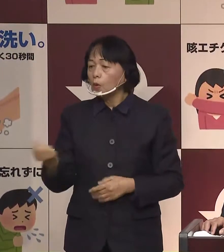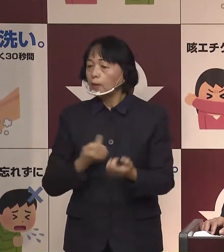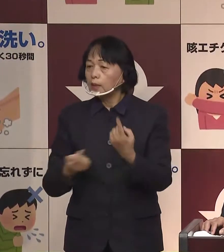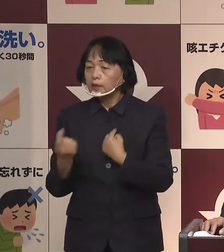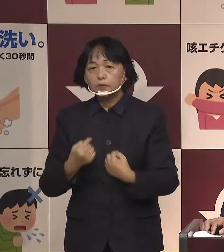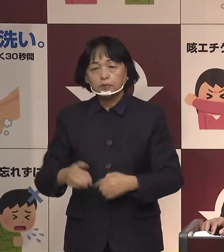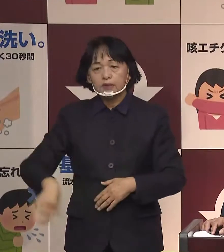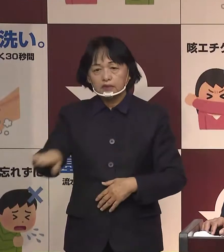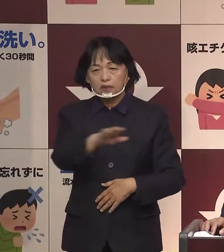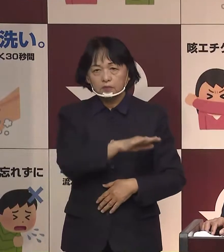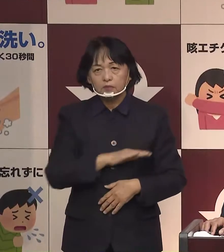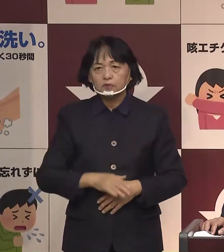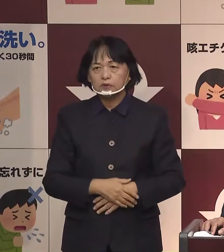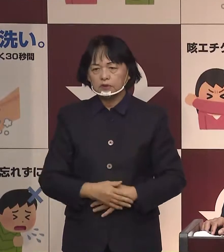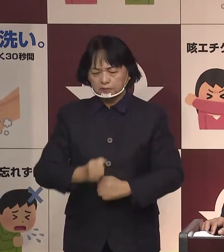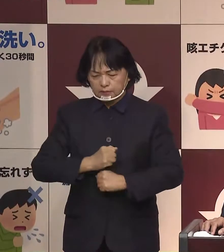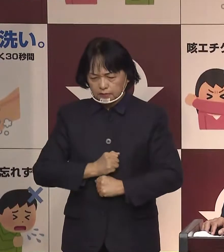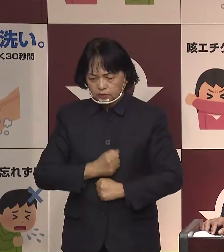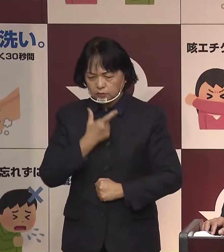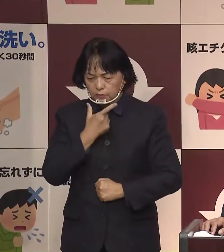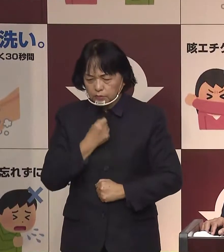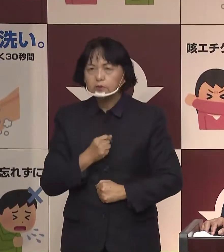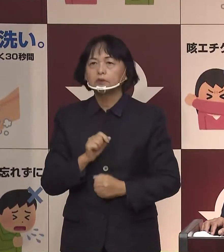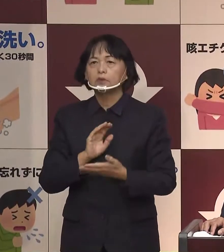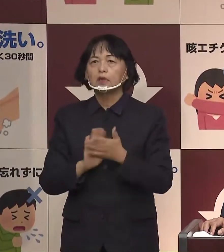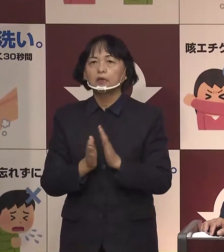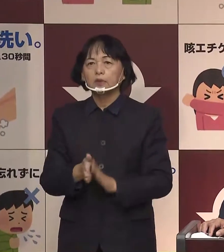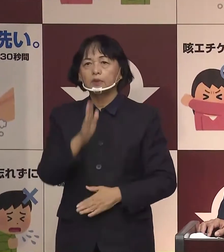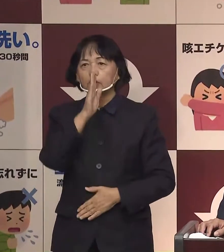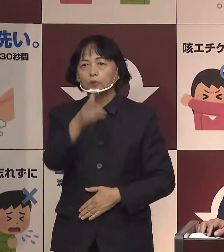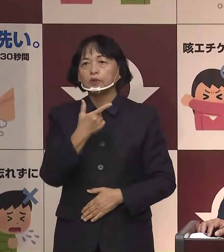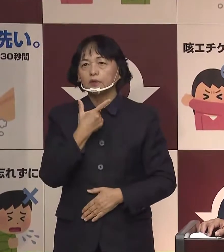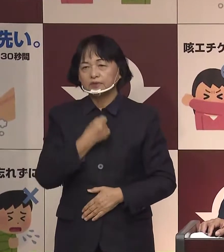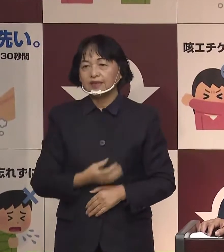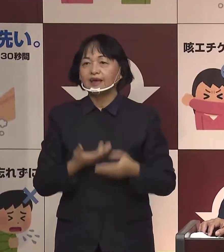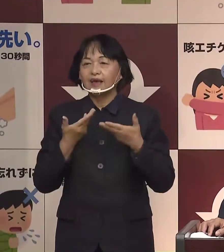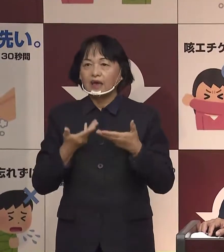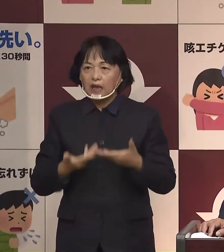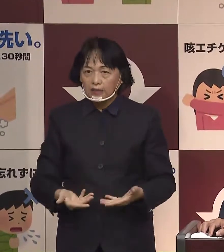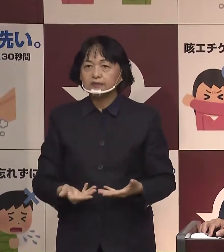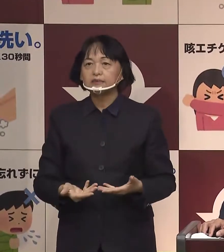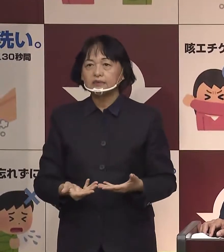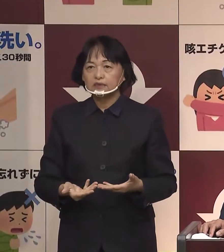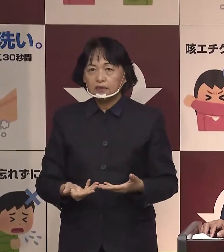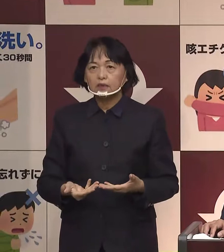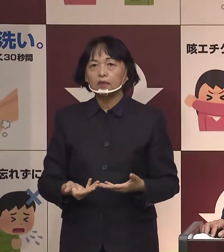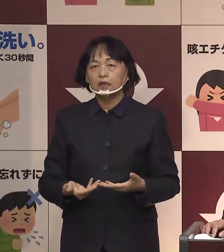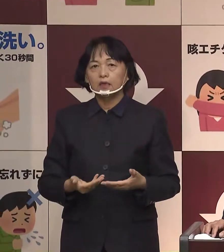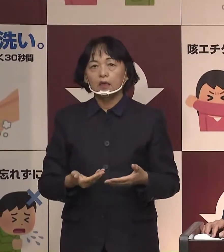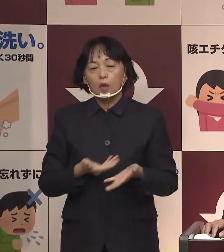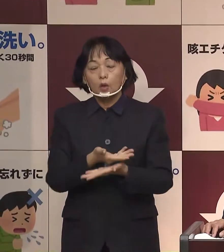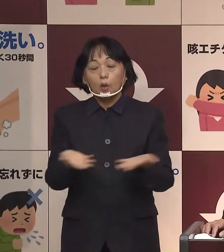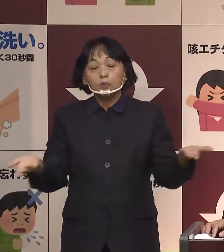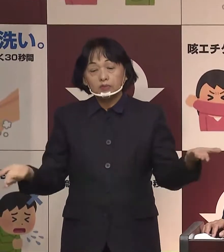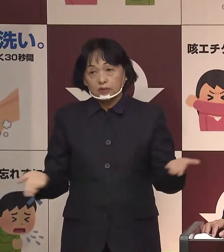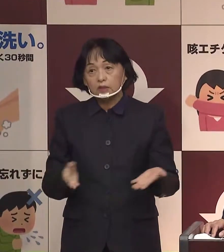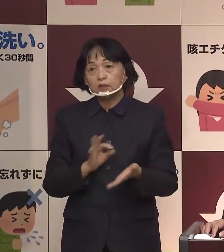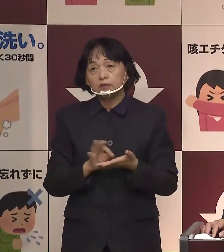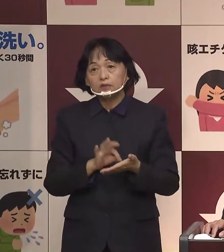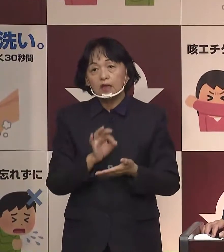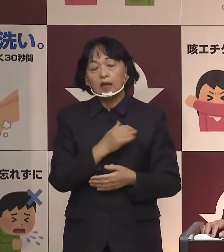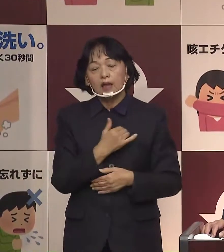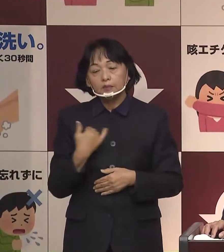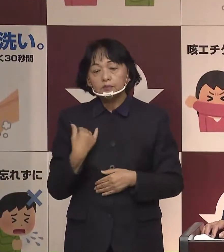ただきたいと、改めてお願いをしたいと思います。やっぱりその安心してですね、利用できる環境をみんなが意識して整えていくことで、初めてです